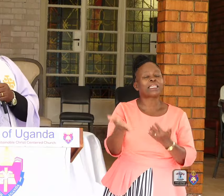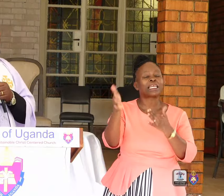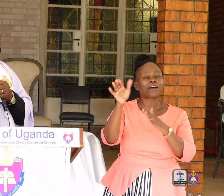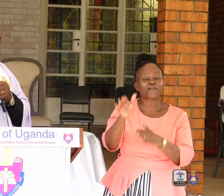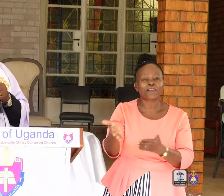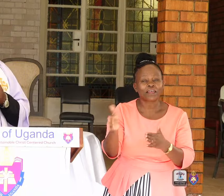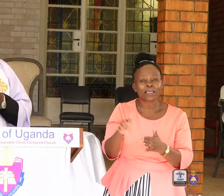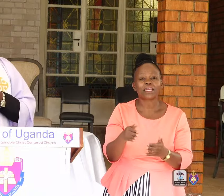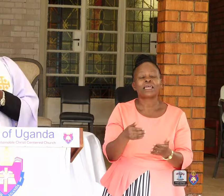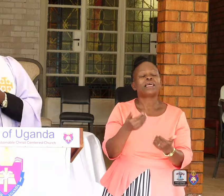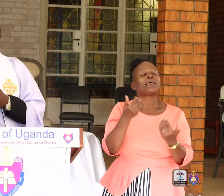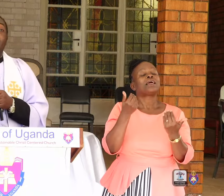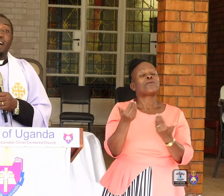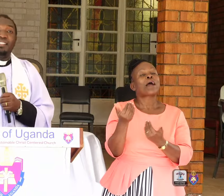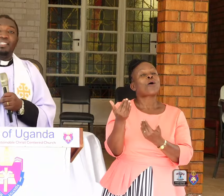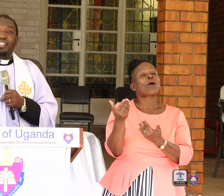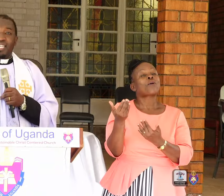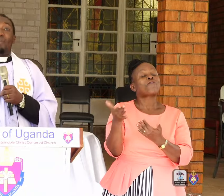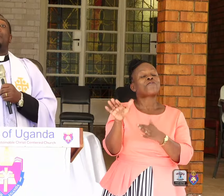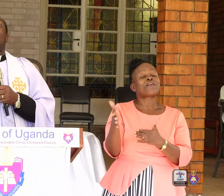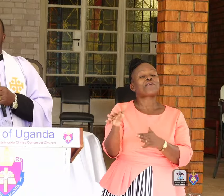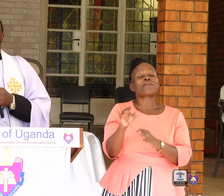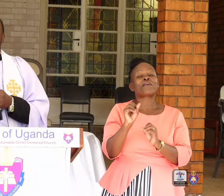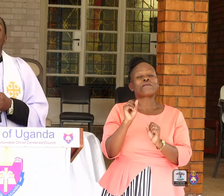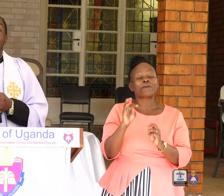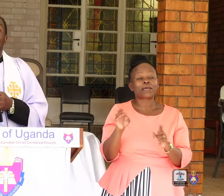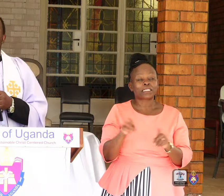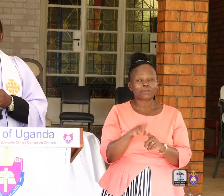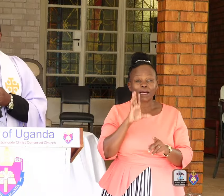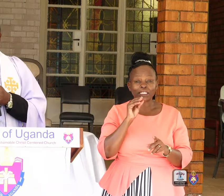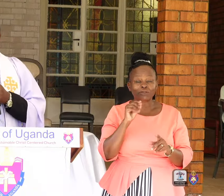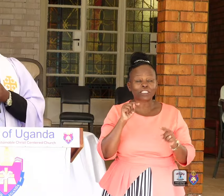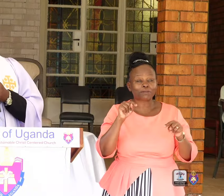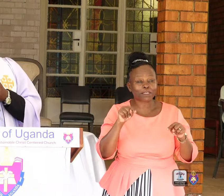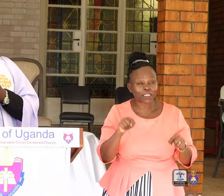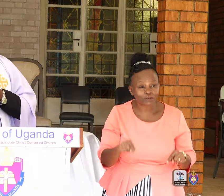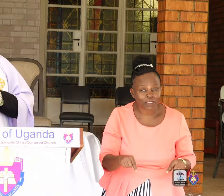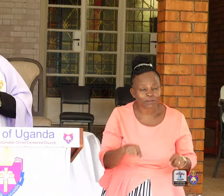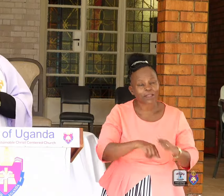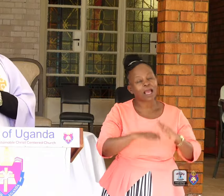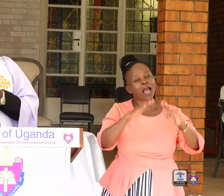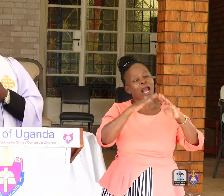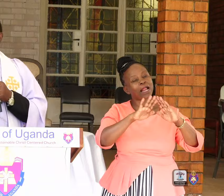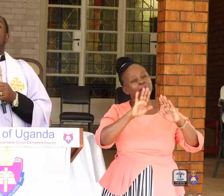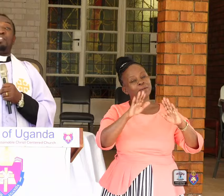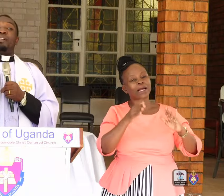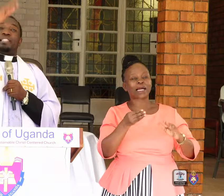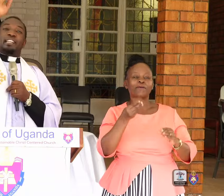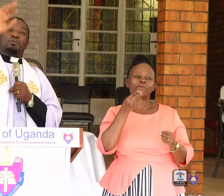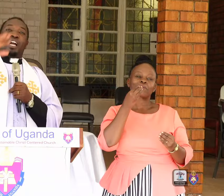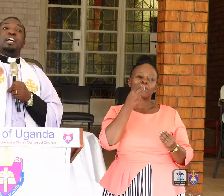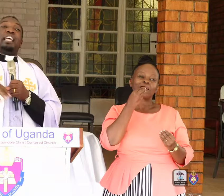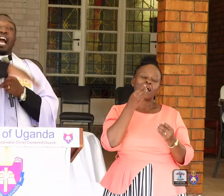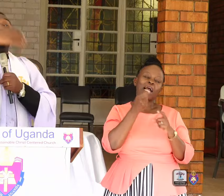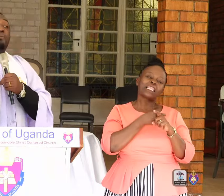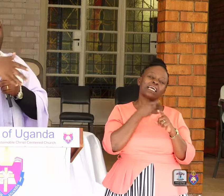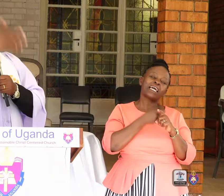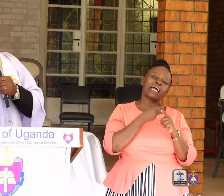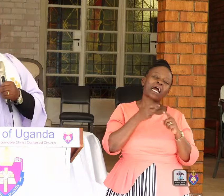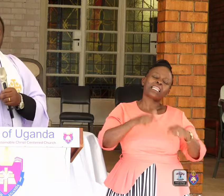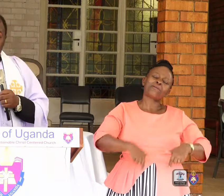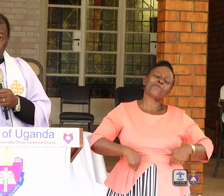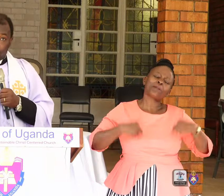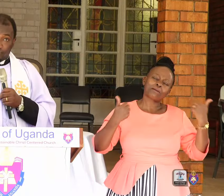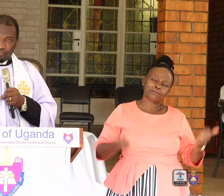ne balinda azikire ng'azikira ne bwe twogerera olwaleero ali makaage alya chips simanyi kyali mu kulya naye ali mu bulamu